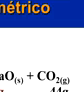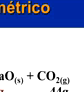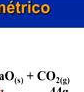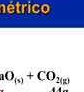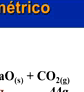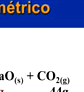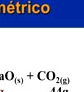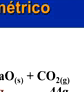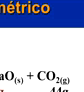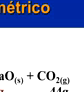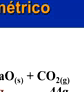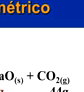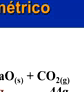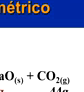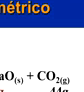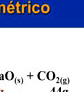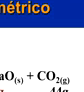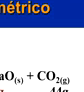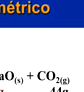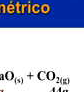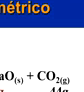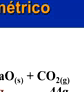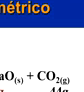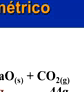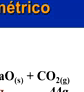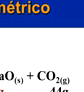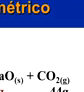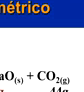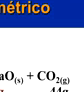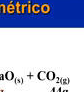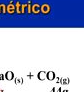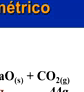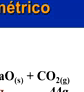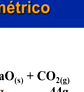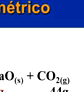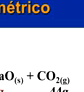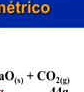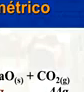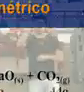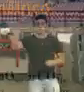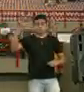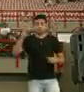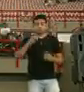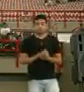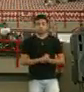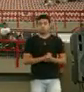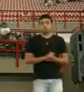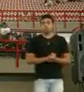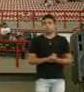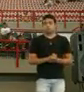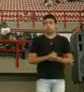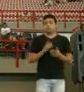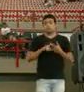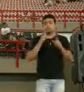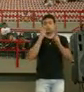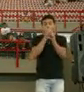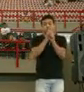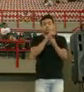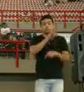que acertou. Agora, se você somar, ó, 56 mais 44 dá 100. Quem já descobriu o